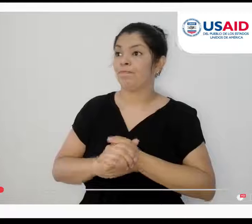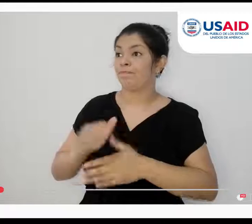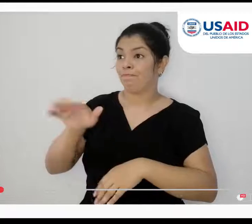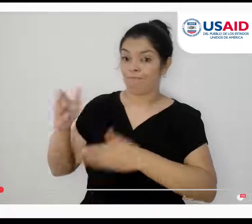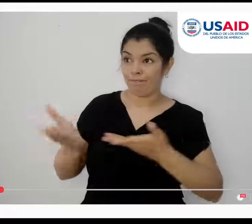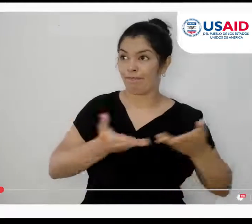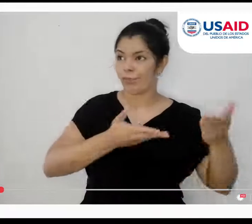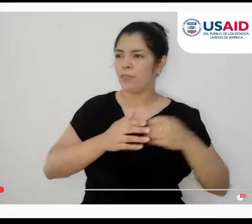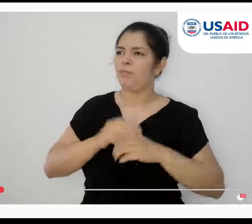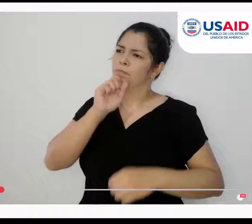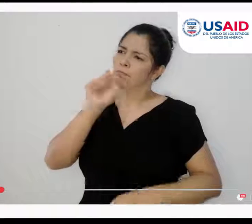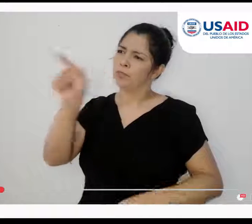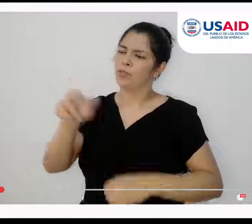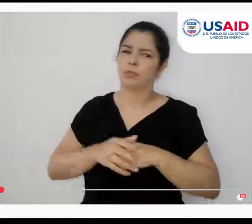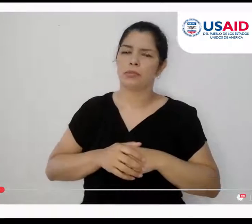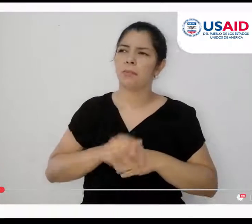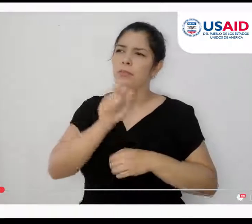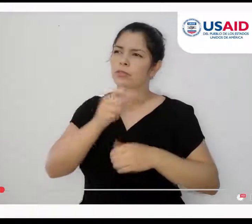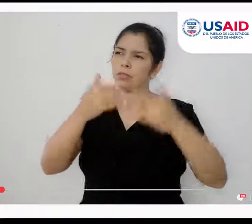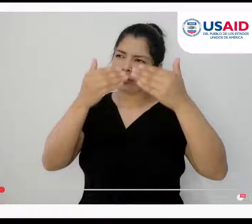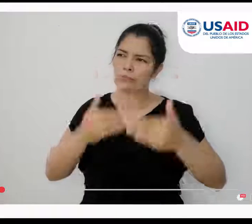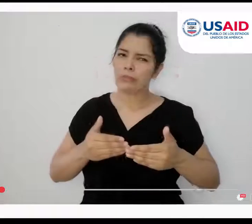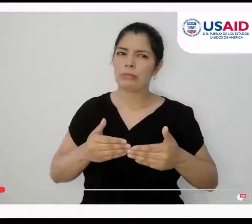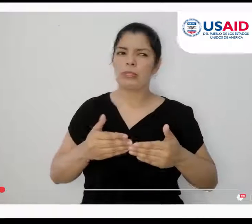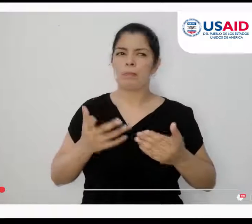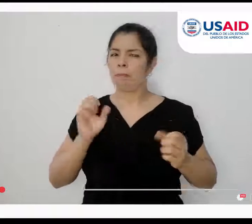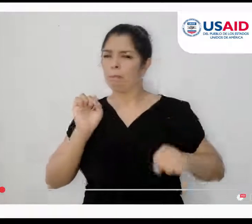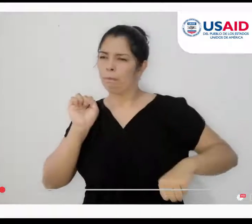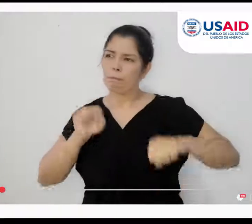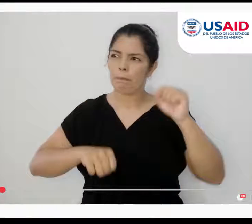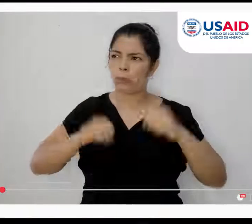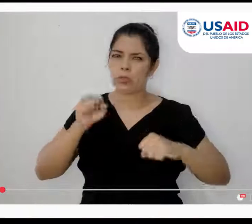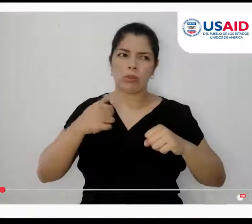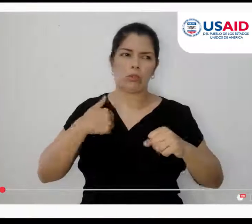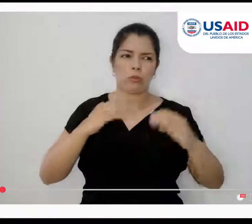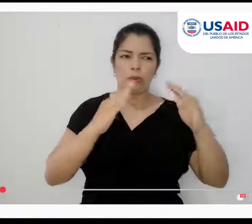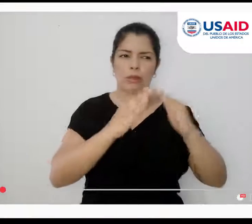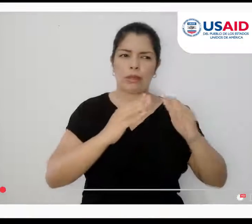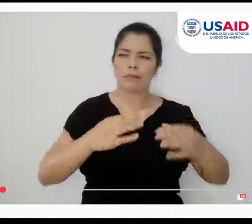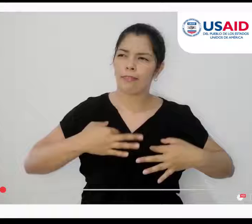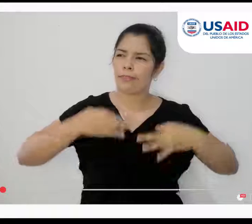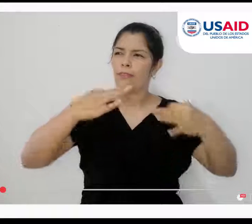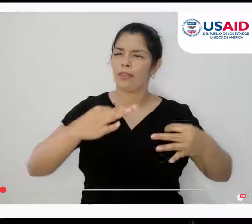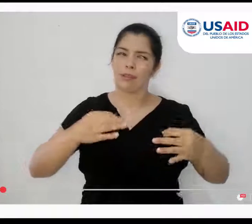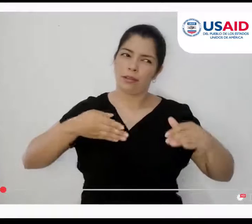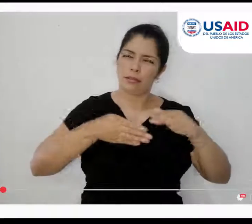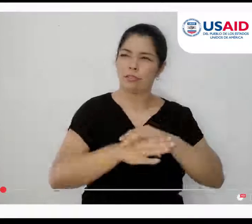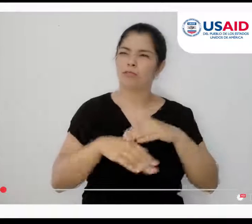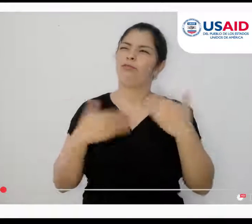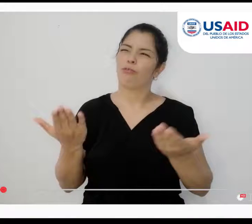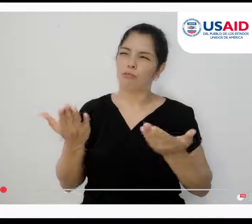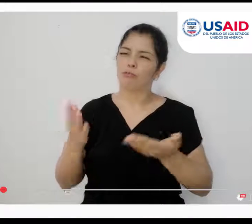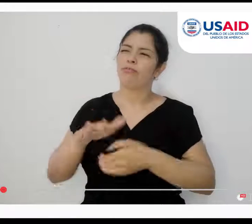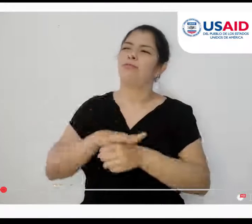la situación actual de las personas con discapacidad frente a la posibilidad de tener una vivienda digna? Es aún una